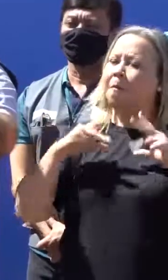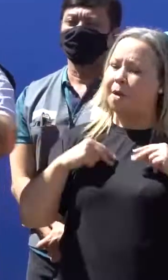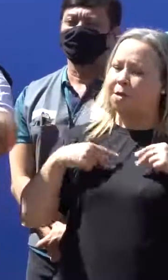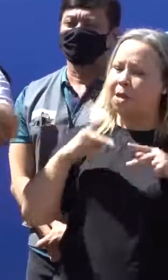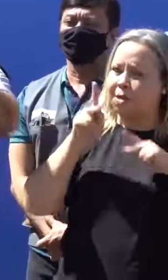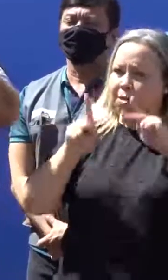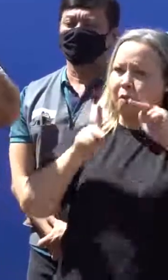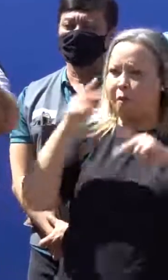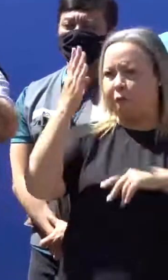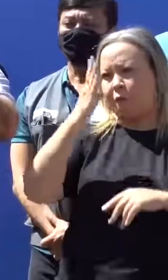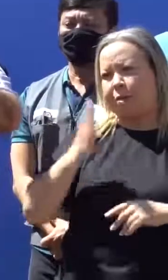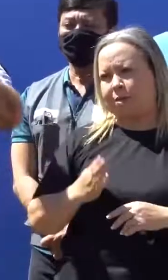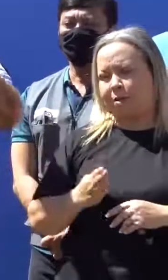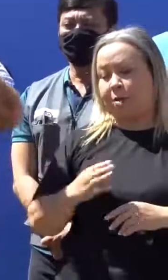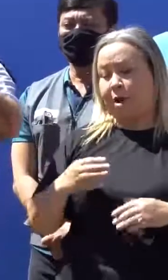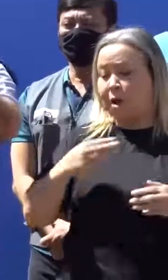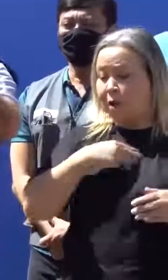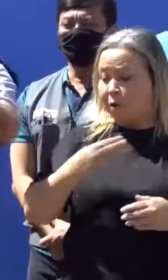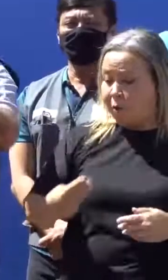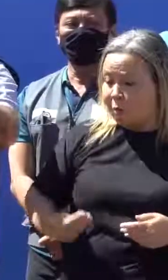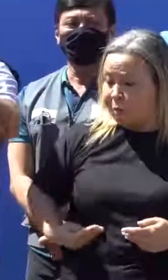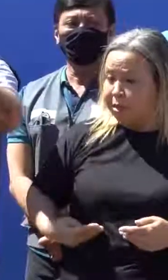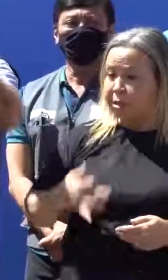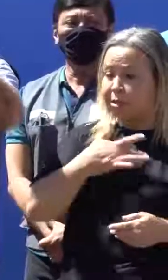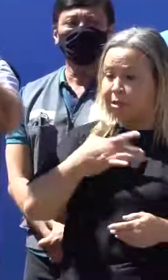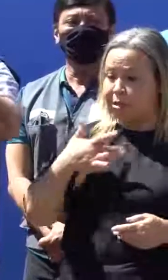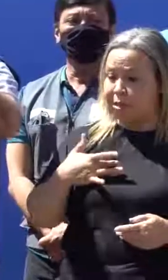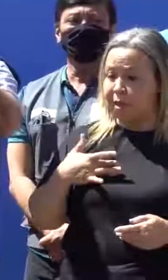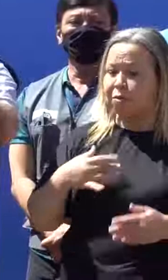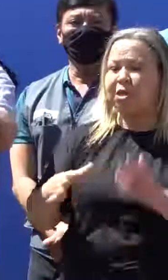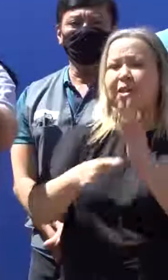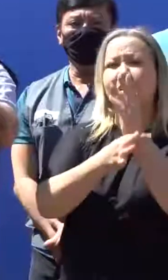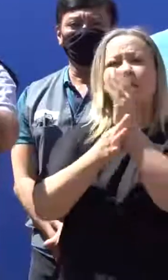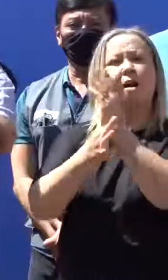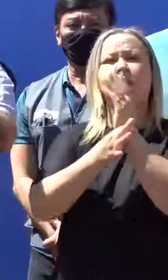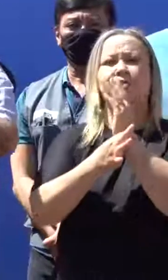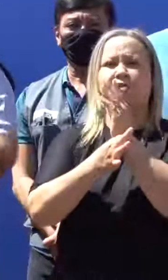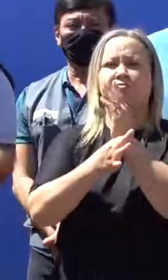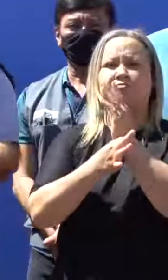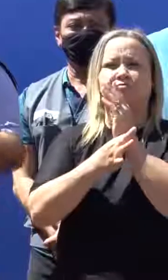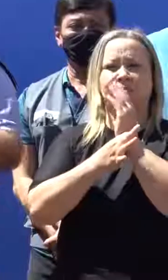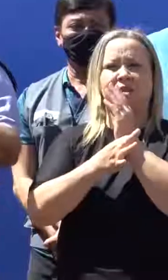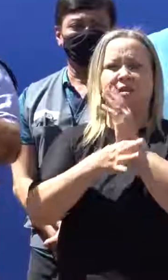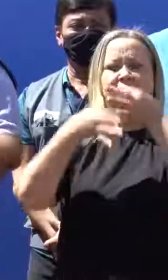como ministro de Saúde, tenho que garantir a efetividade das políticas